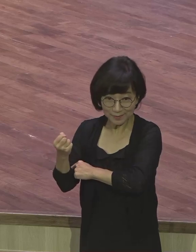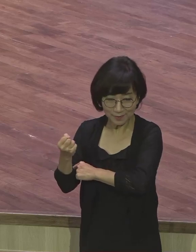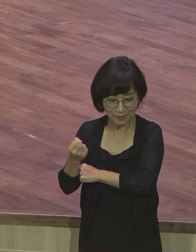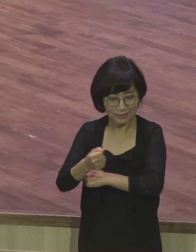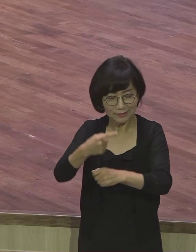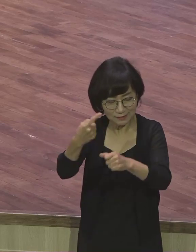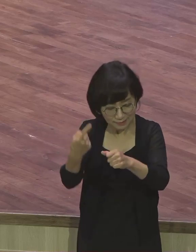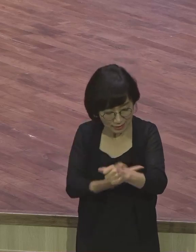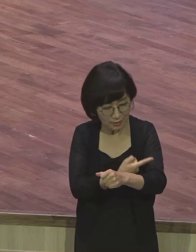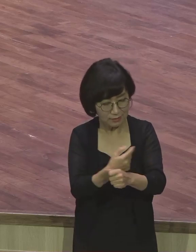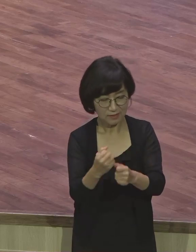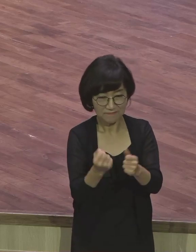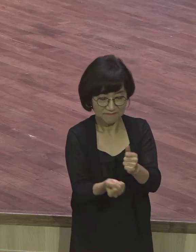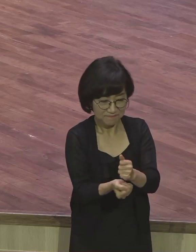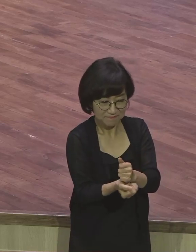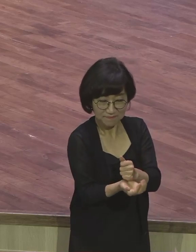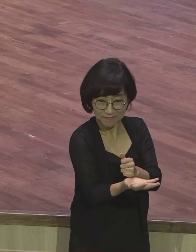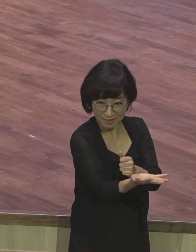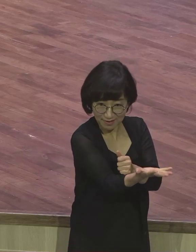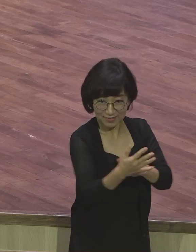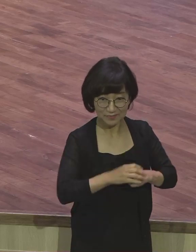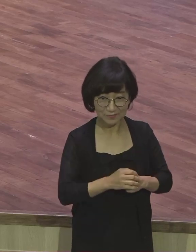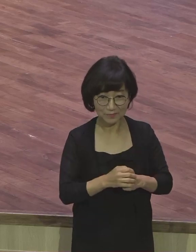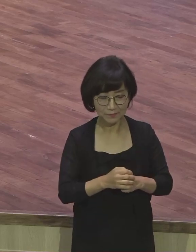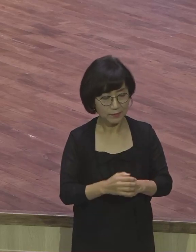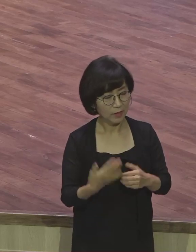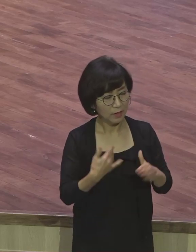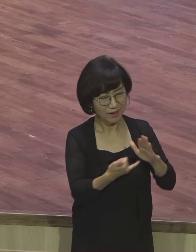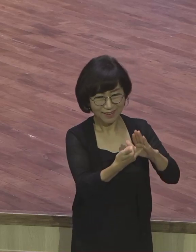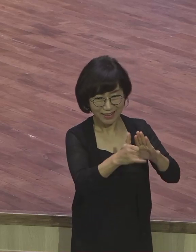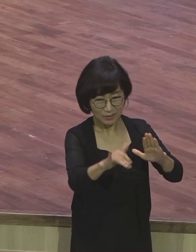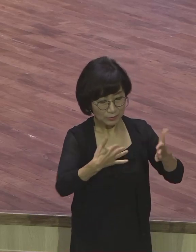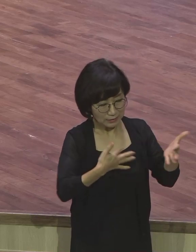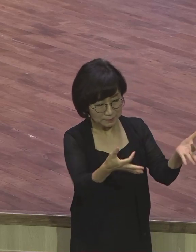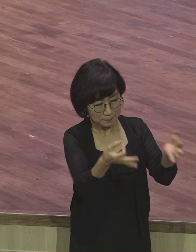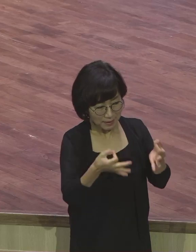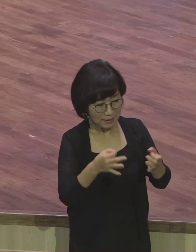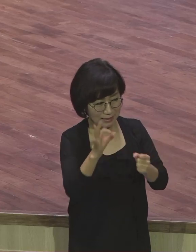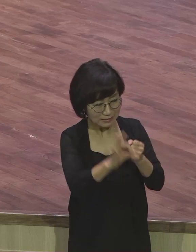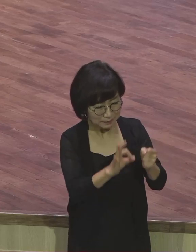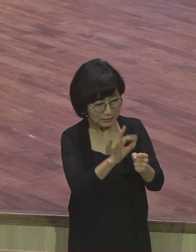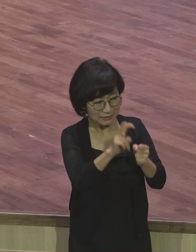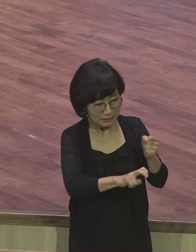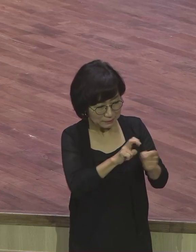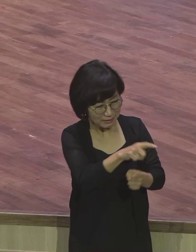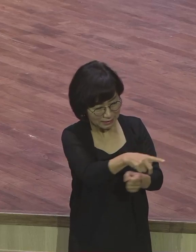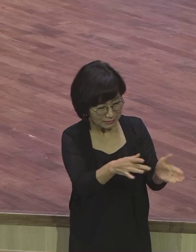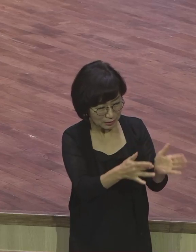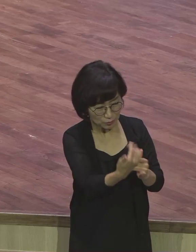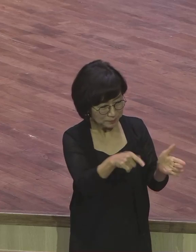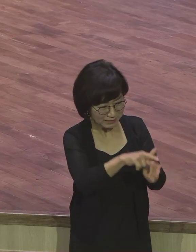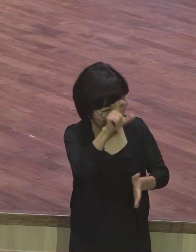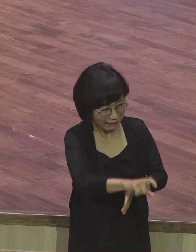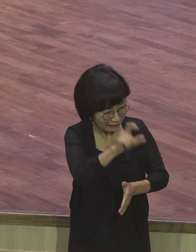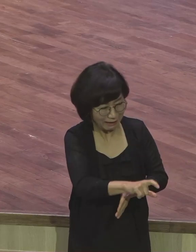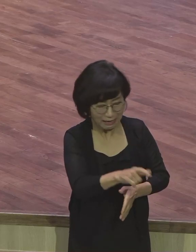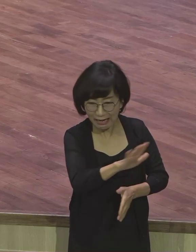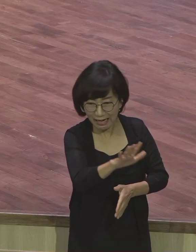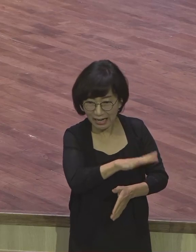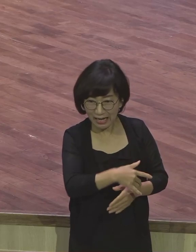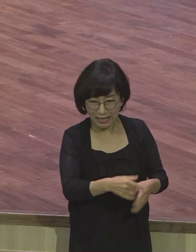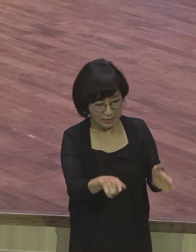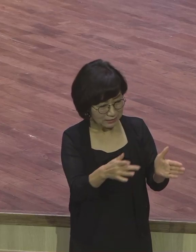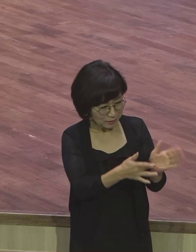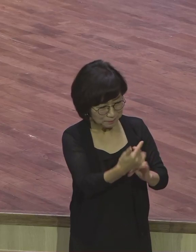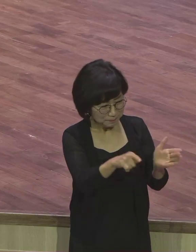있어요. 아직도 가족들이 10년이 지나 20년이 되어도 가족들이 구원이 안 됐다. 막